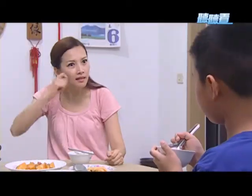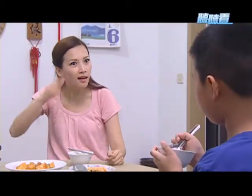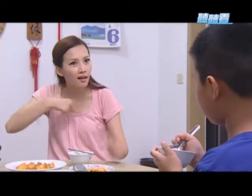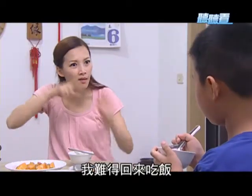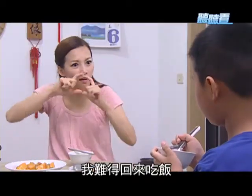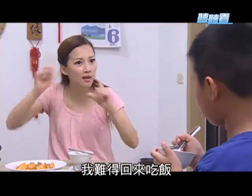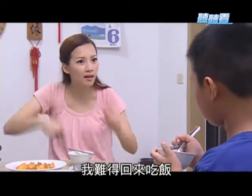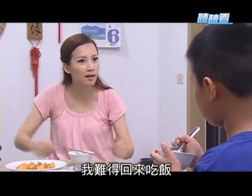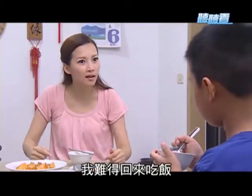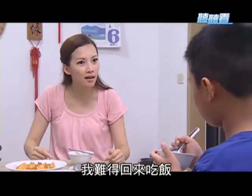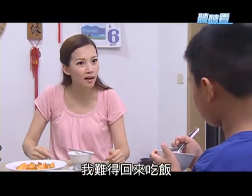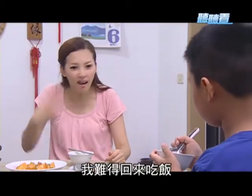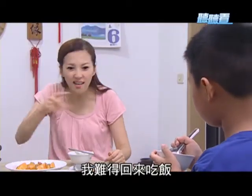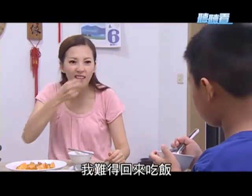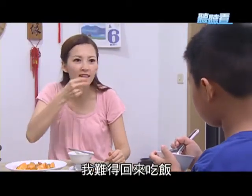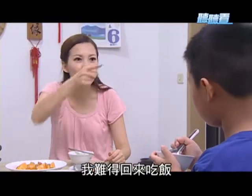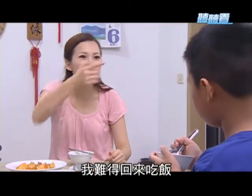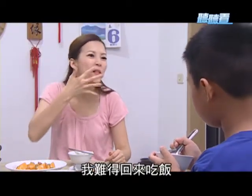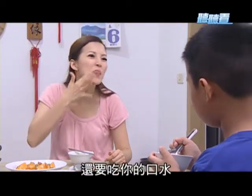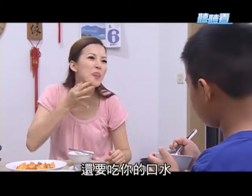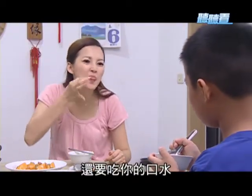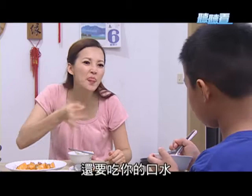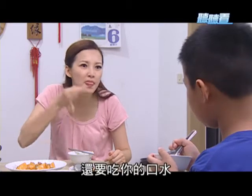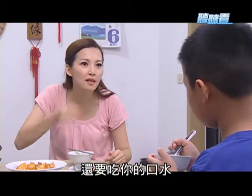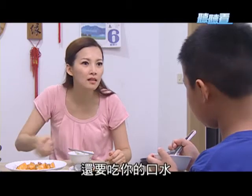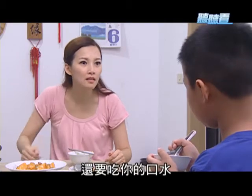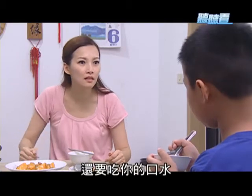我难得回来吃饭，还要吃你的口水哦！